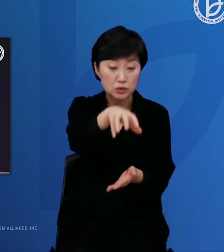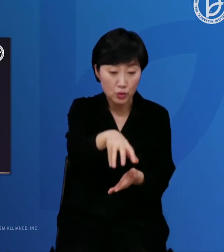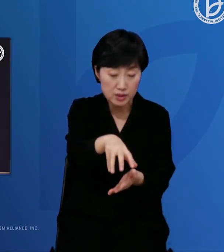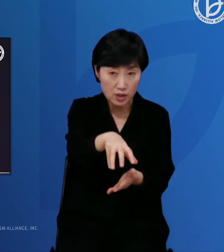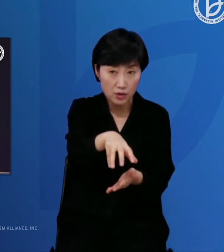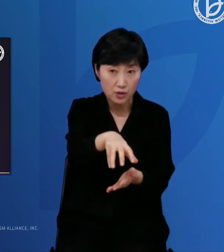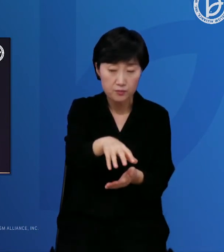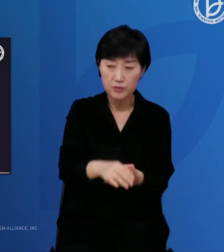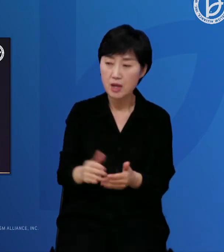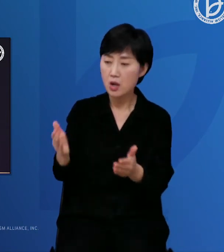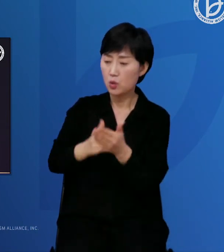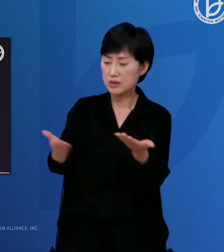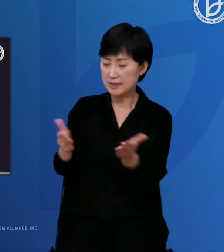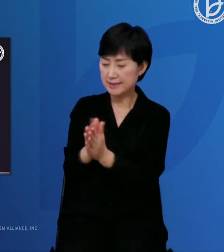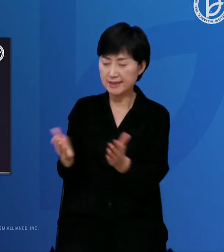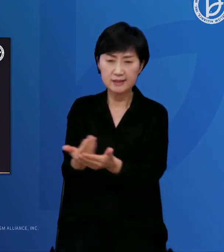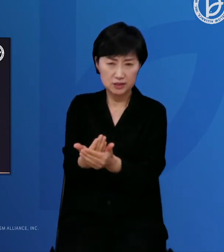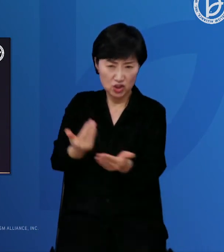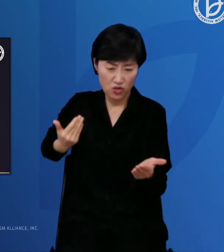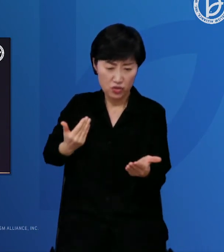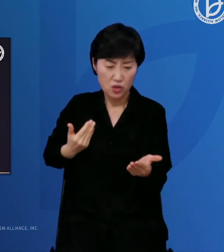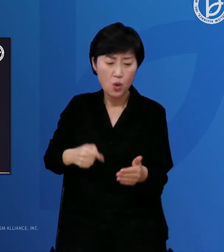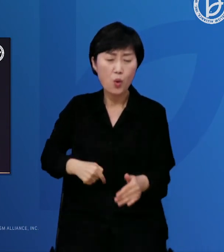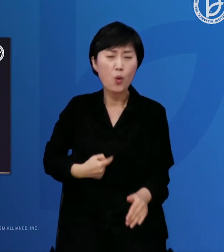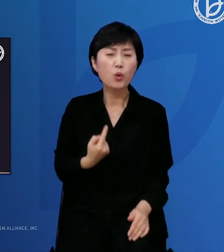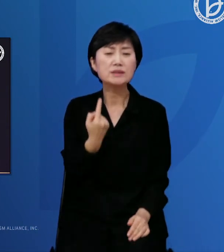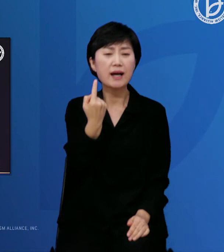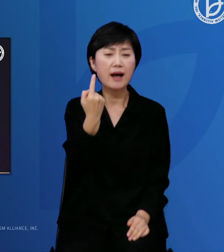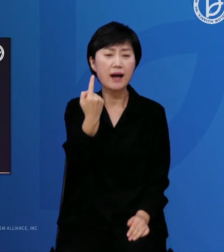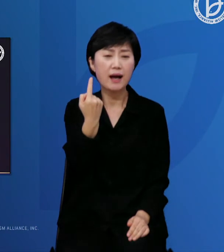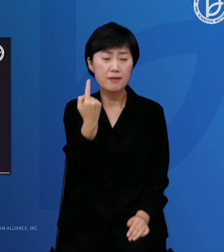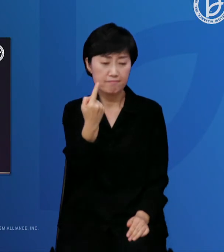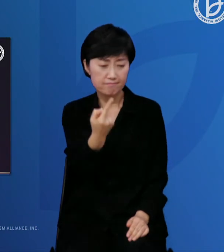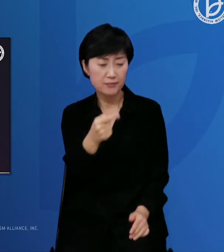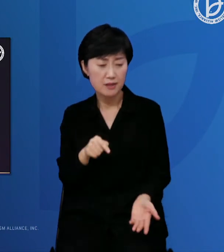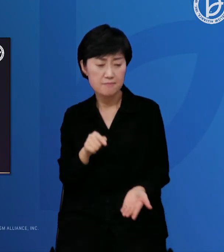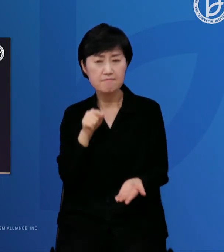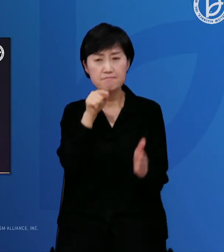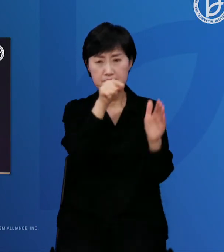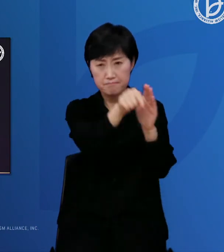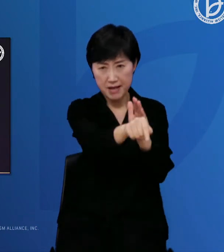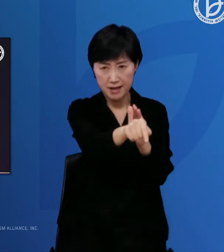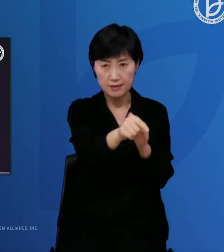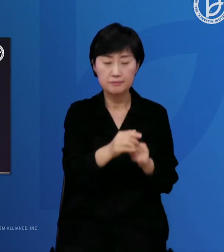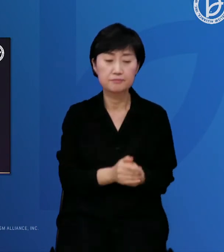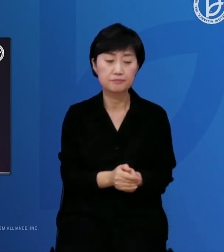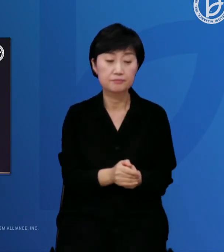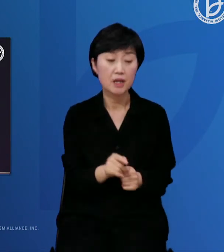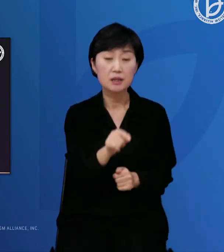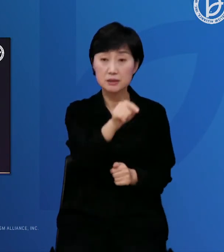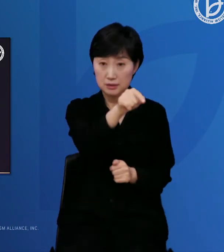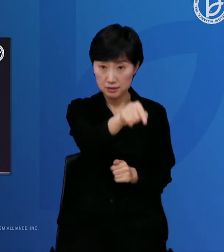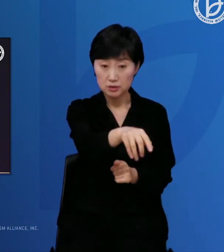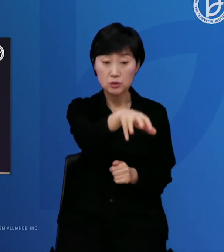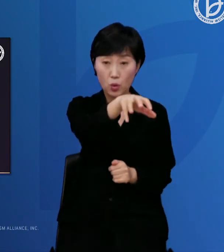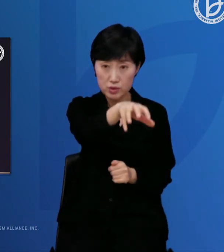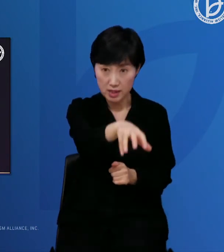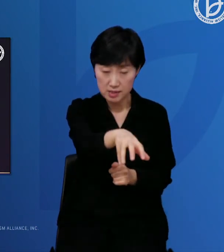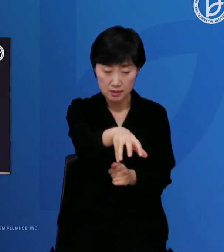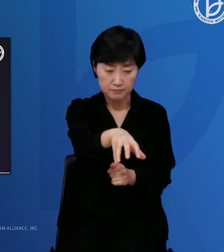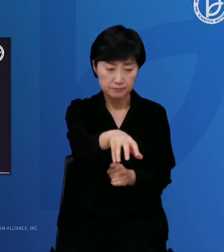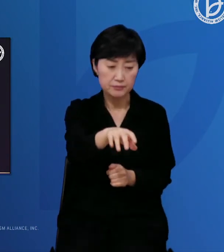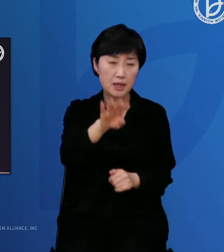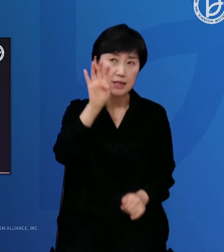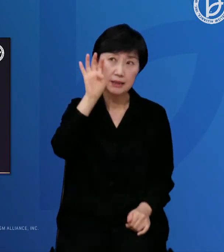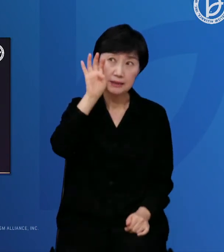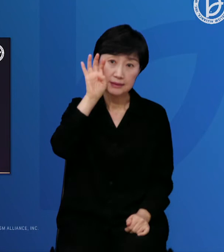한적한 곳에 가신 겁니다. And as Jesus began his earthly ministry, that's where Jesus headed. 거기서 40일을